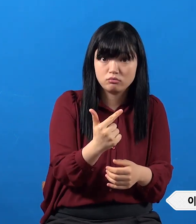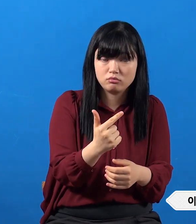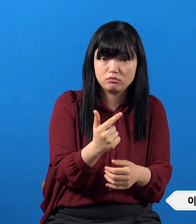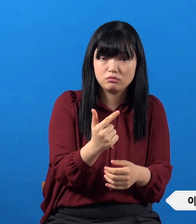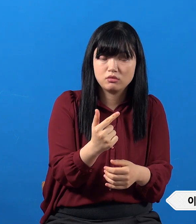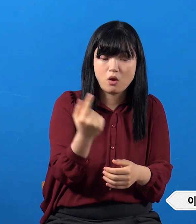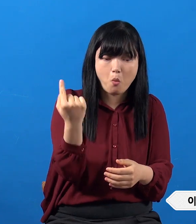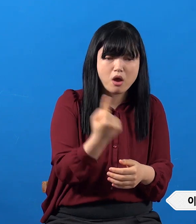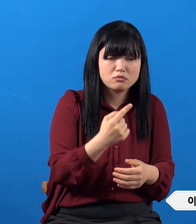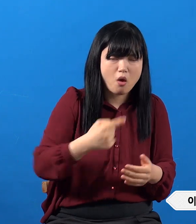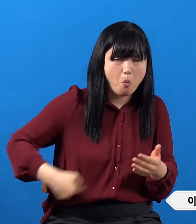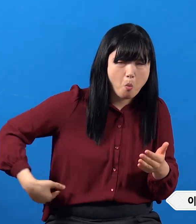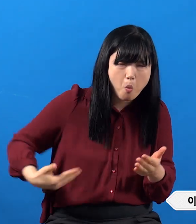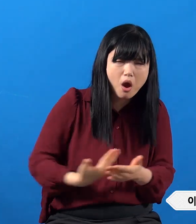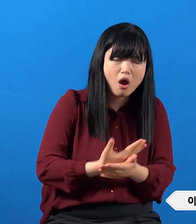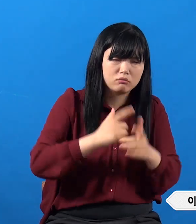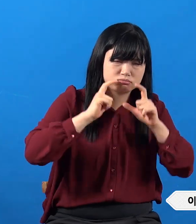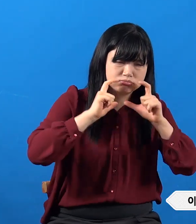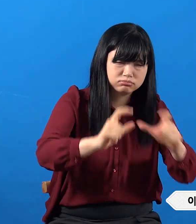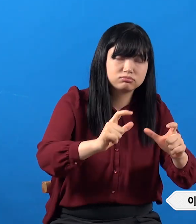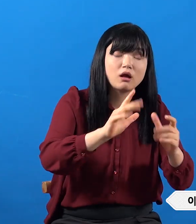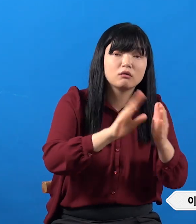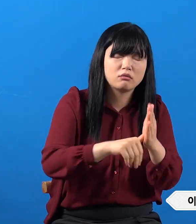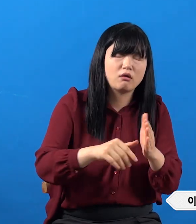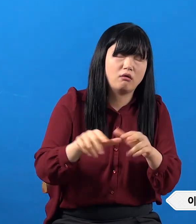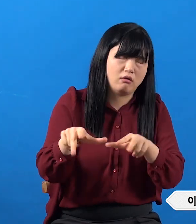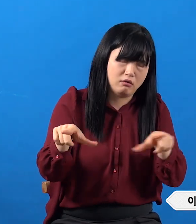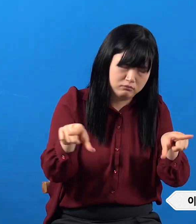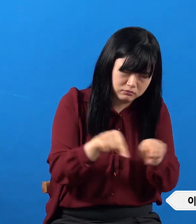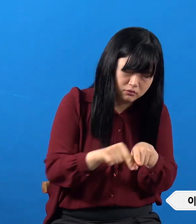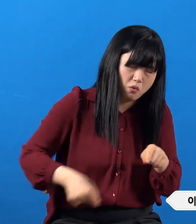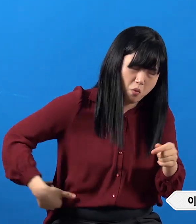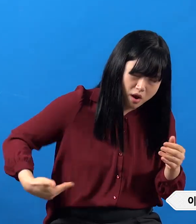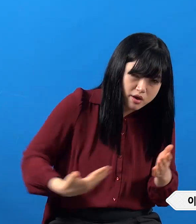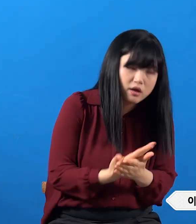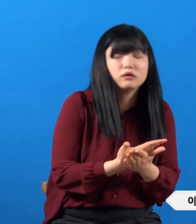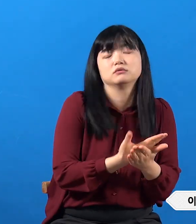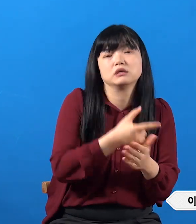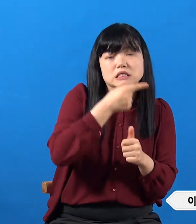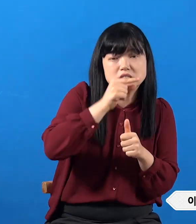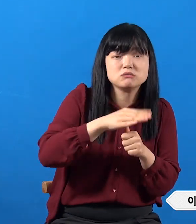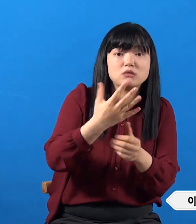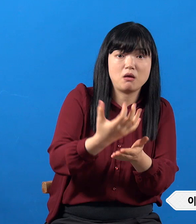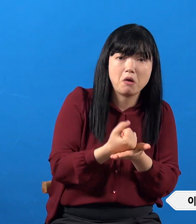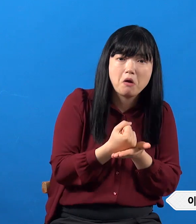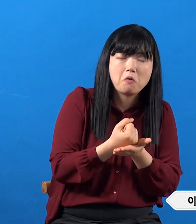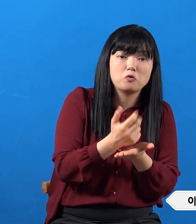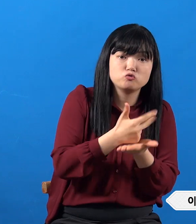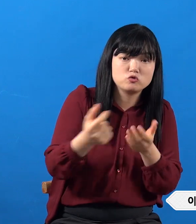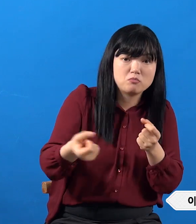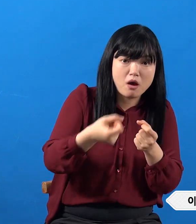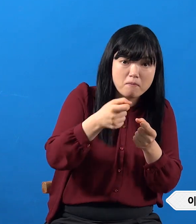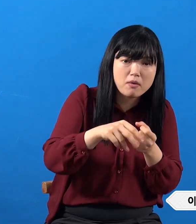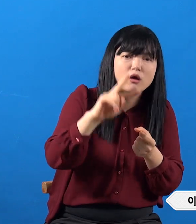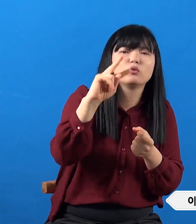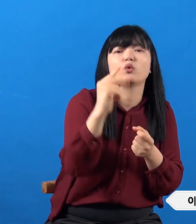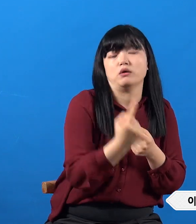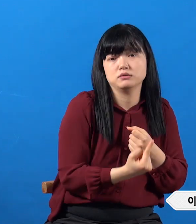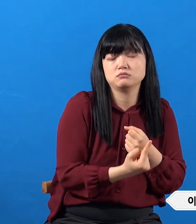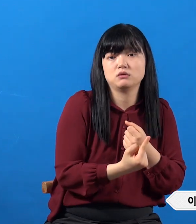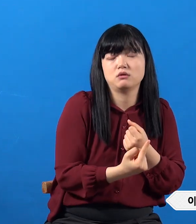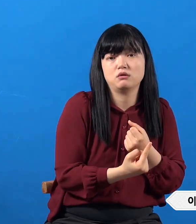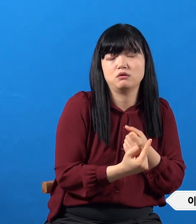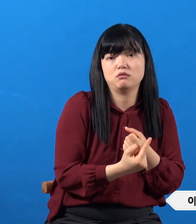침례 요한이 와서 회개의 메시지를 증거할 때 회개했어요. 그리고 와서 침례도 받고 주님 앞에 돌아왔단 말이죠.